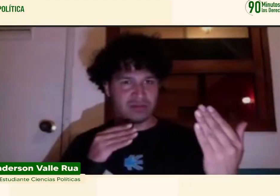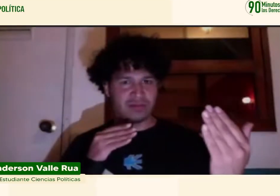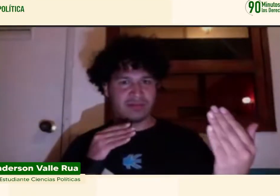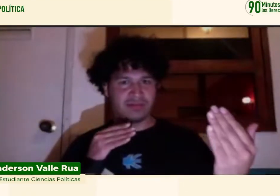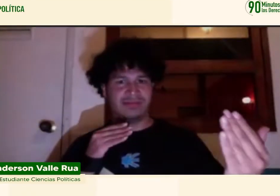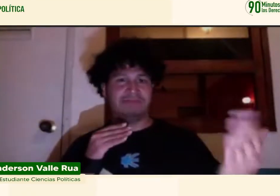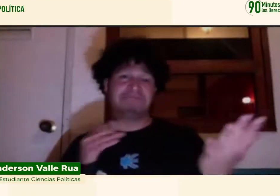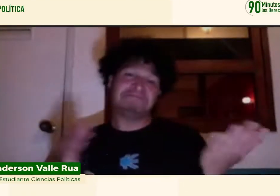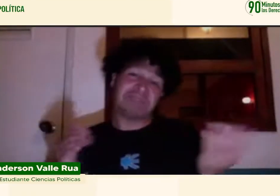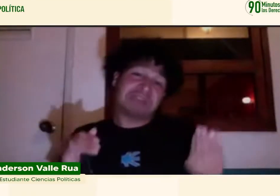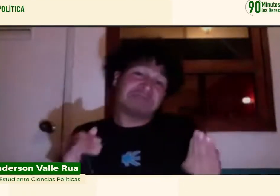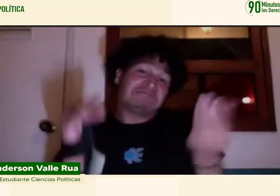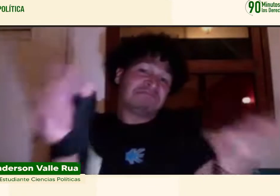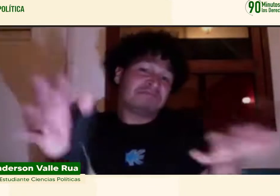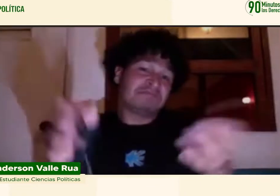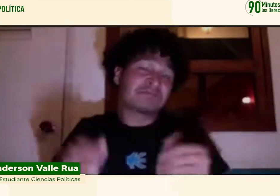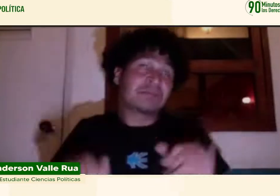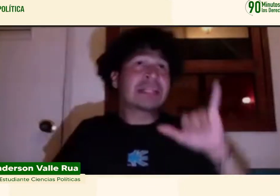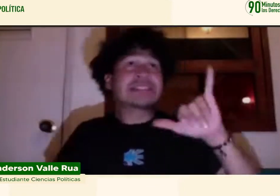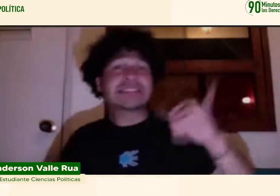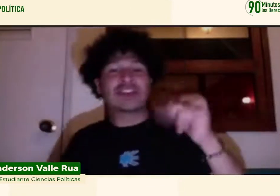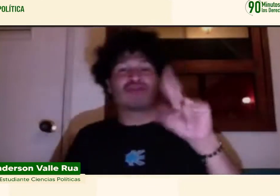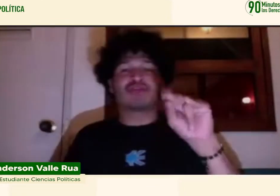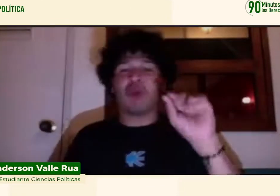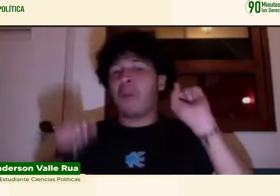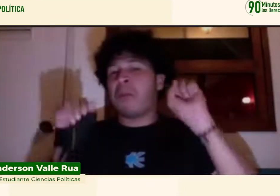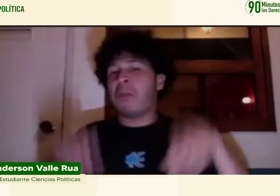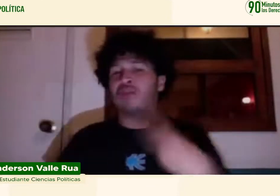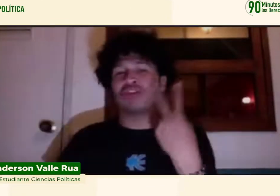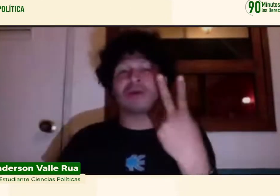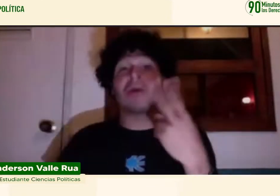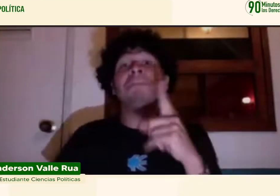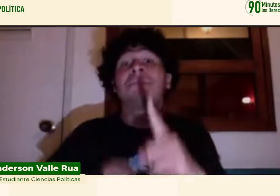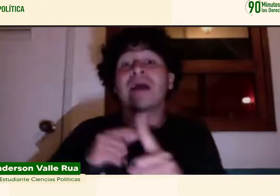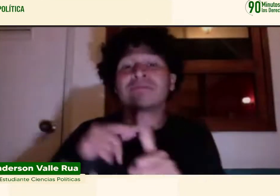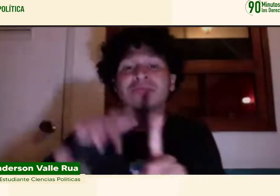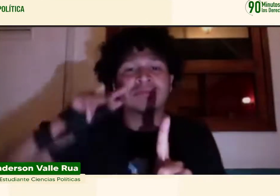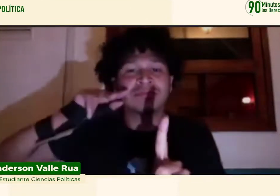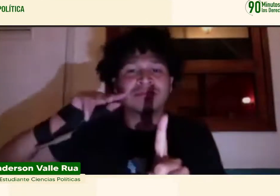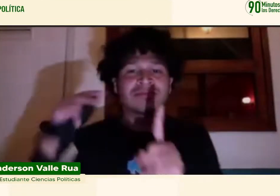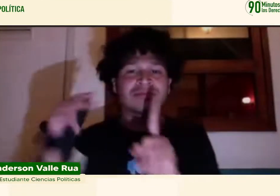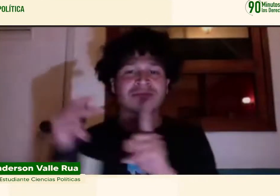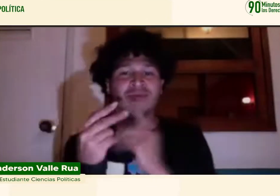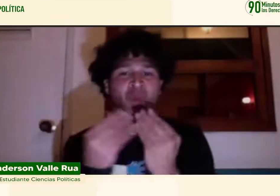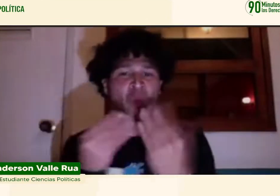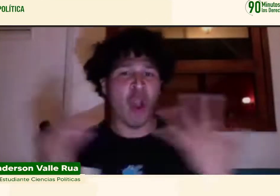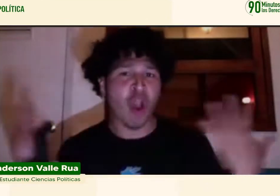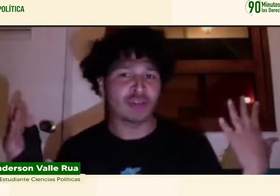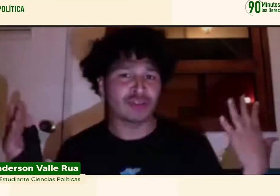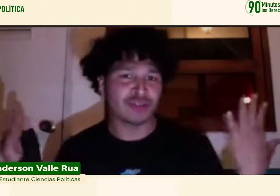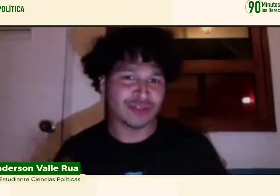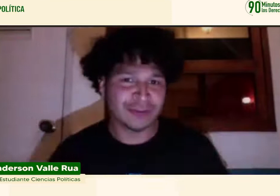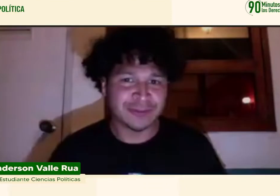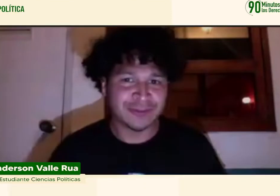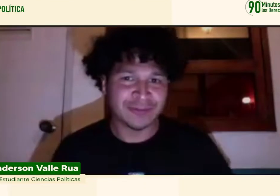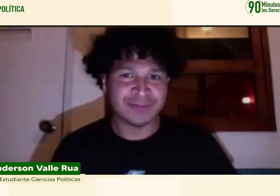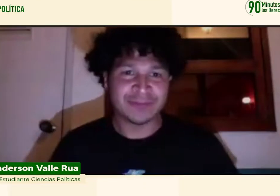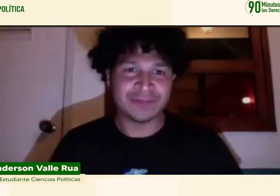comentario sino más bien como se está viendo o percibiendo la imagen desde afuera partido derecho pero que hay que analizar esas perspectivas